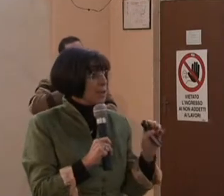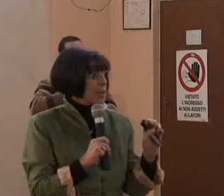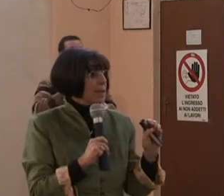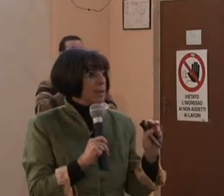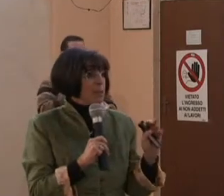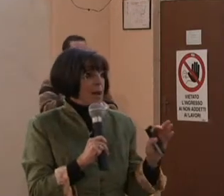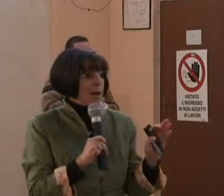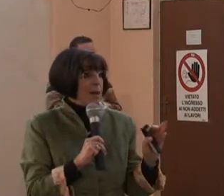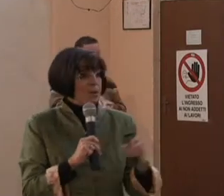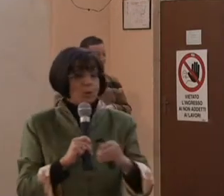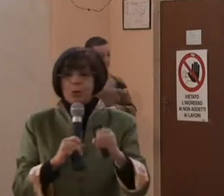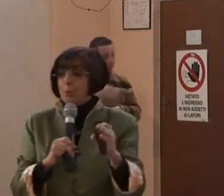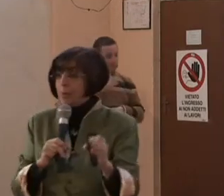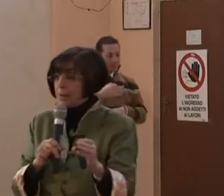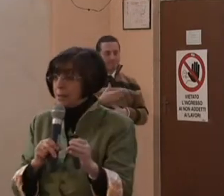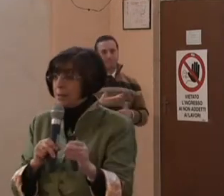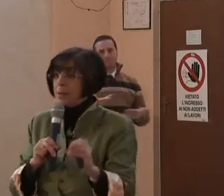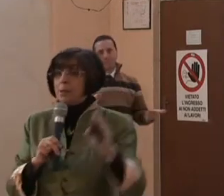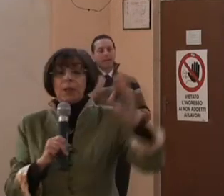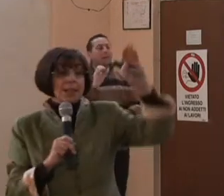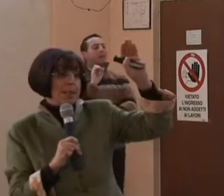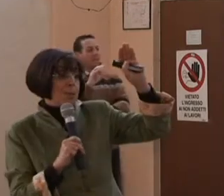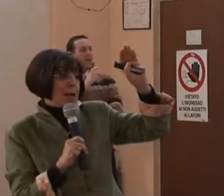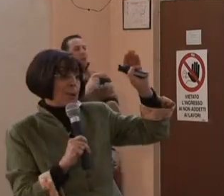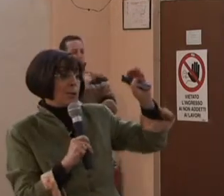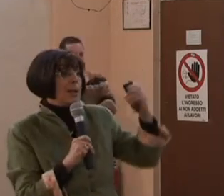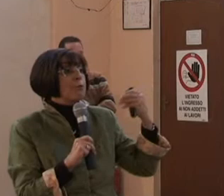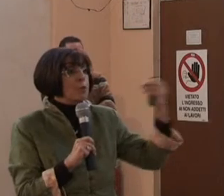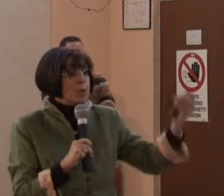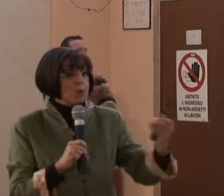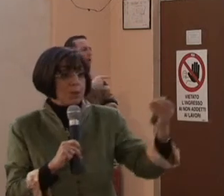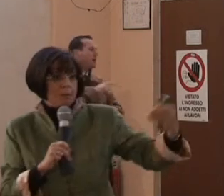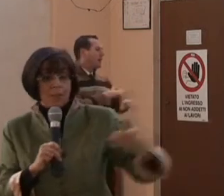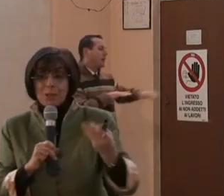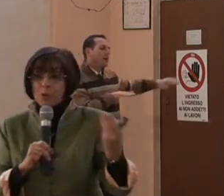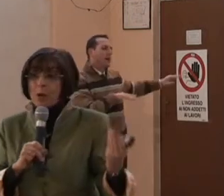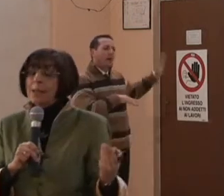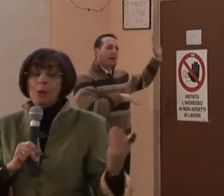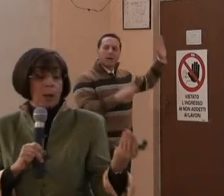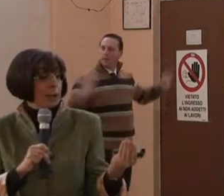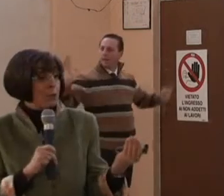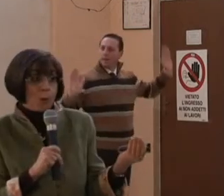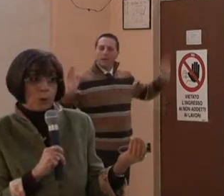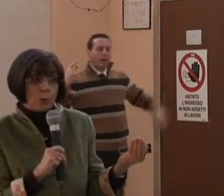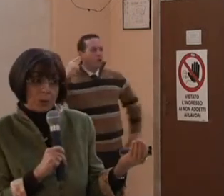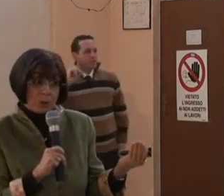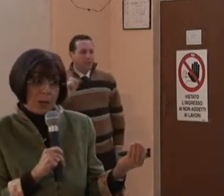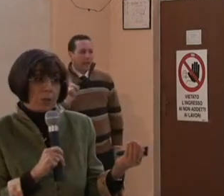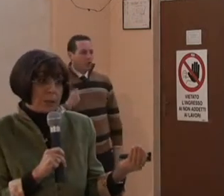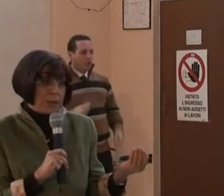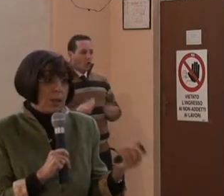solo l'insegnante che parla, ci sono i compagni, chi alza la mano, le informazioni viaggiano anche in quell'altro